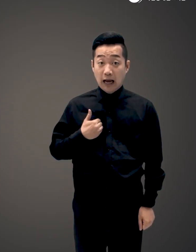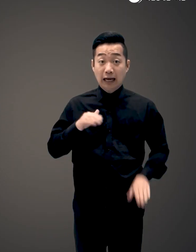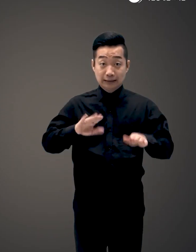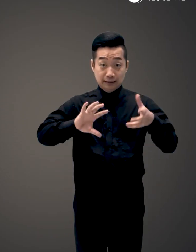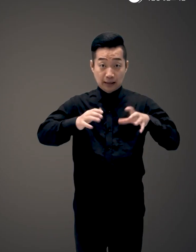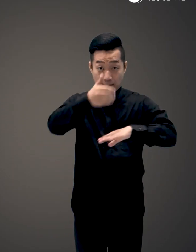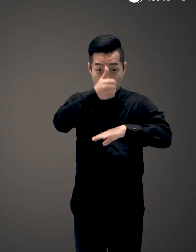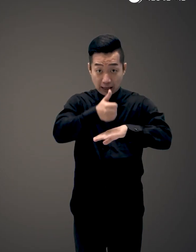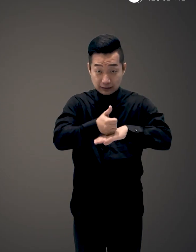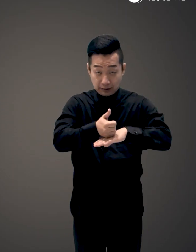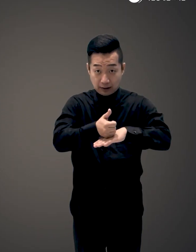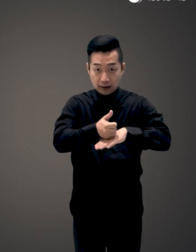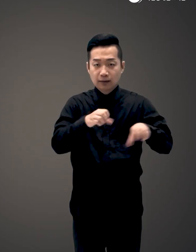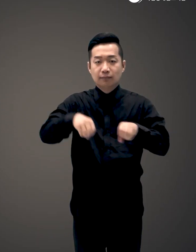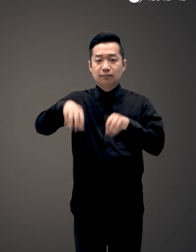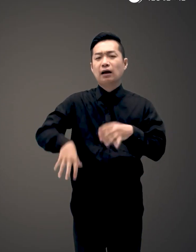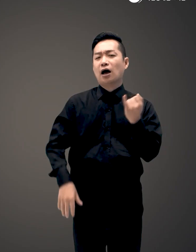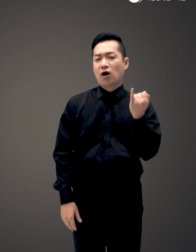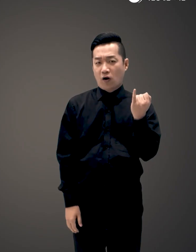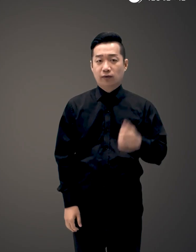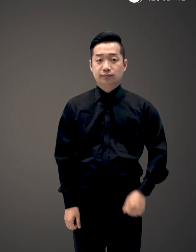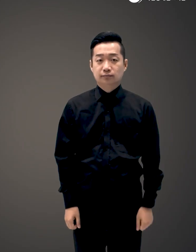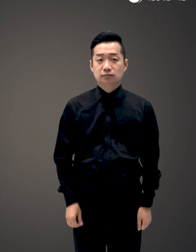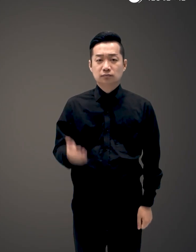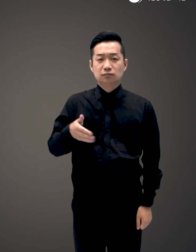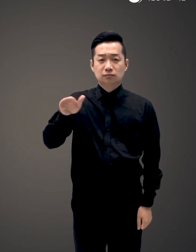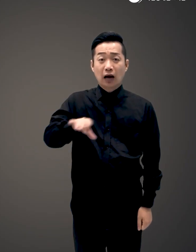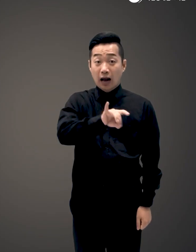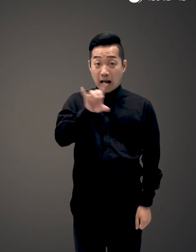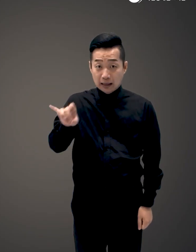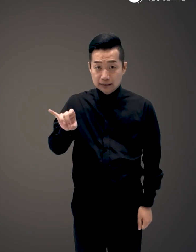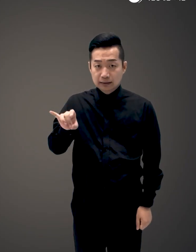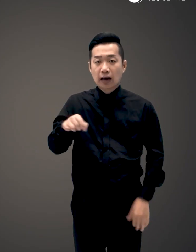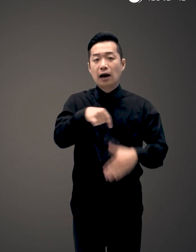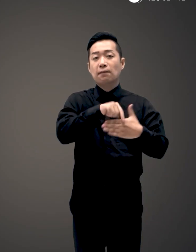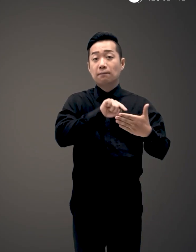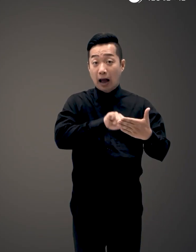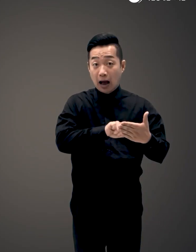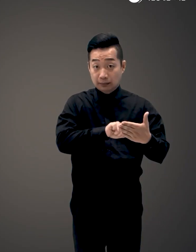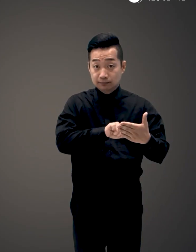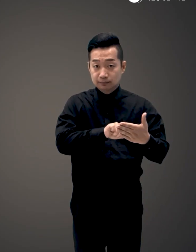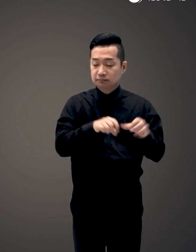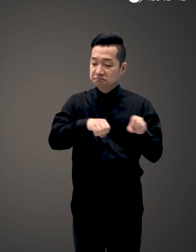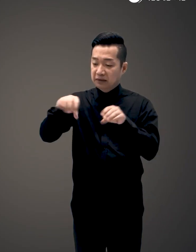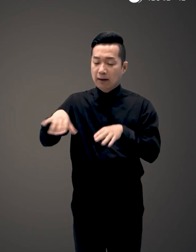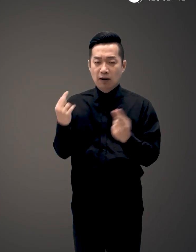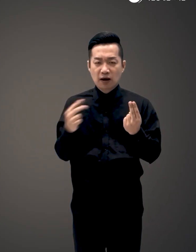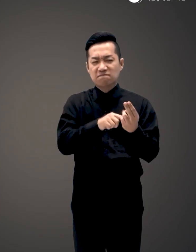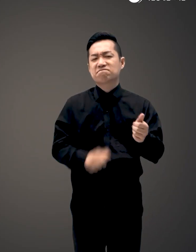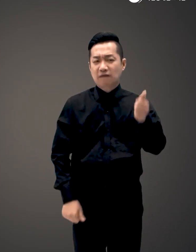나는 이 시대 유일한 마녀입니다. 하지만 가끔은 마음이 마법을 능가해요.